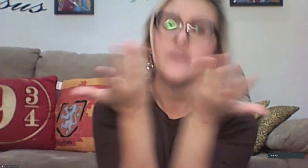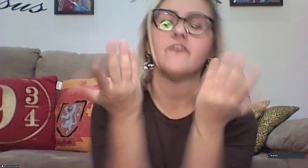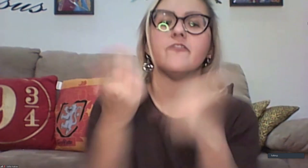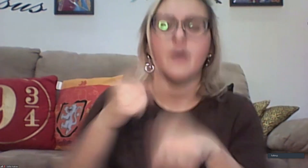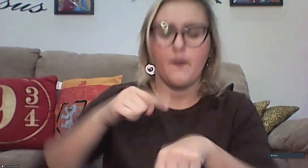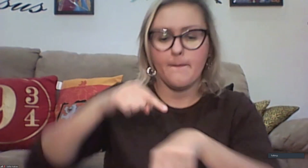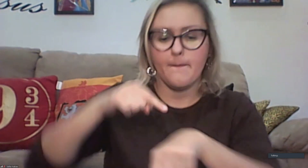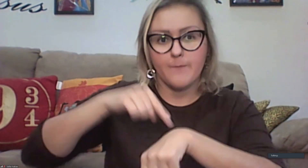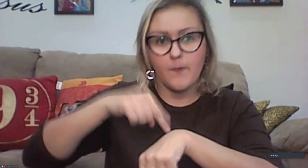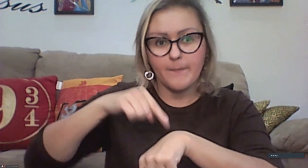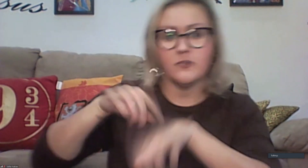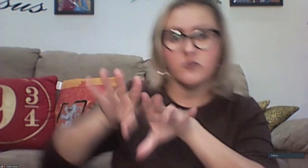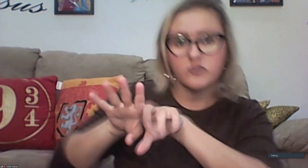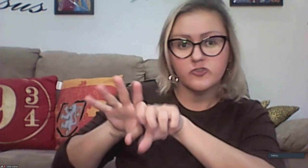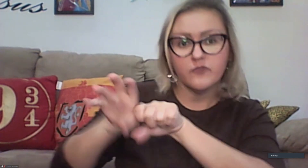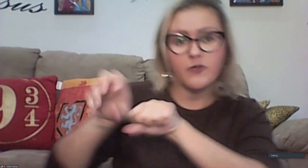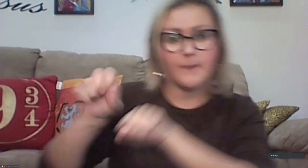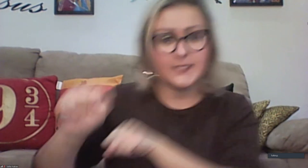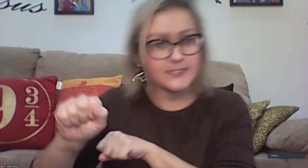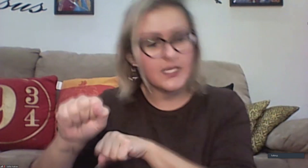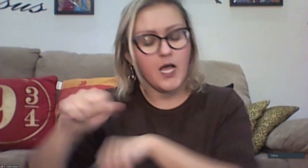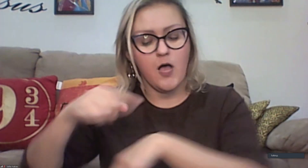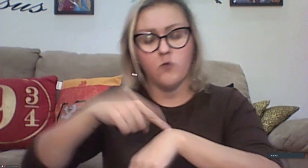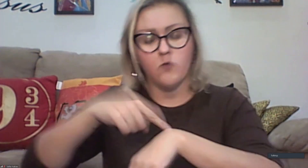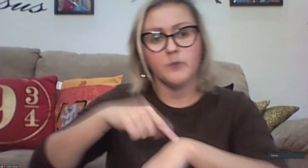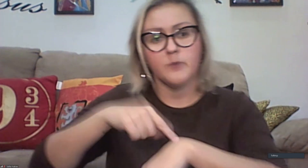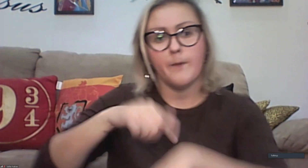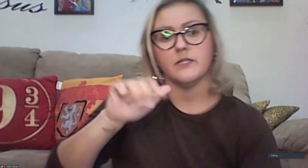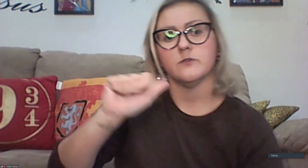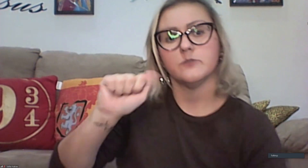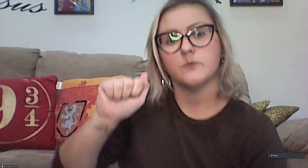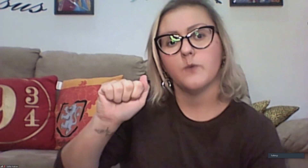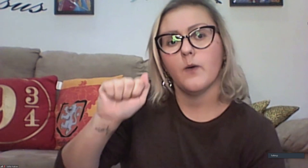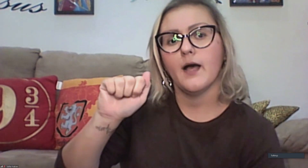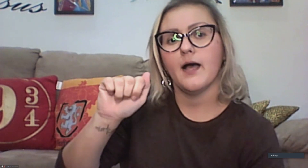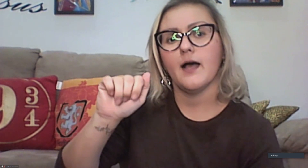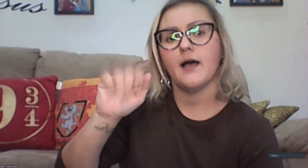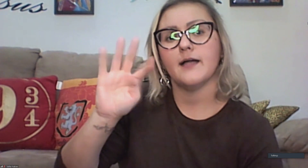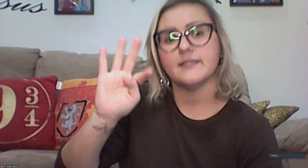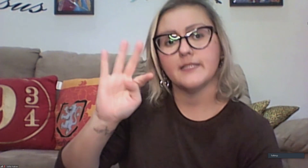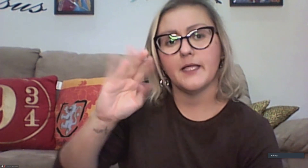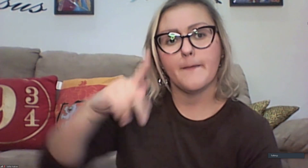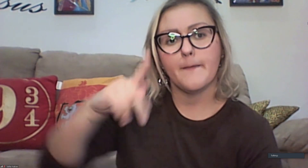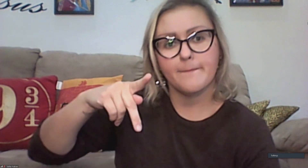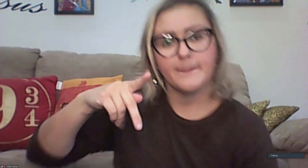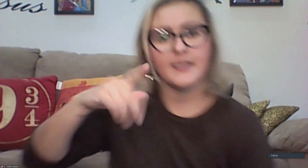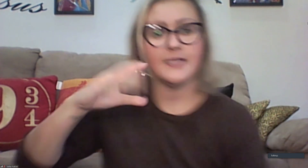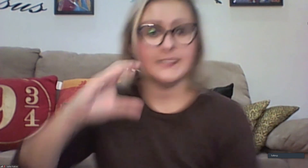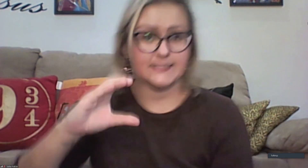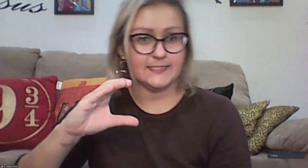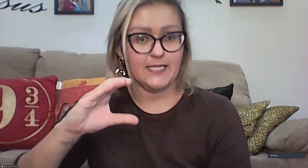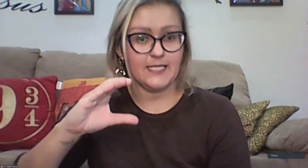desse incentivo no momento da formação. No momento, por exemplo,